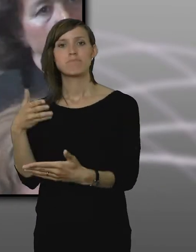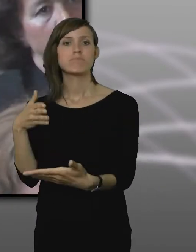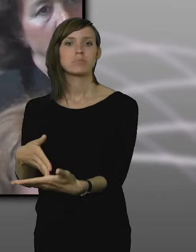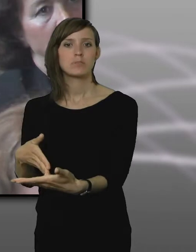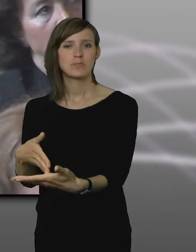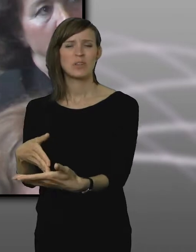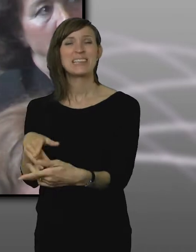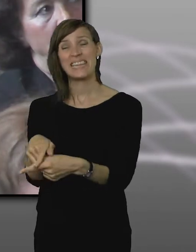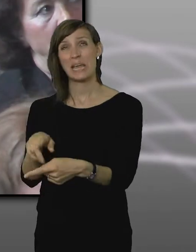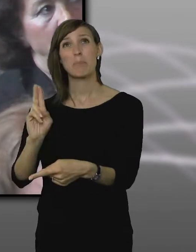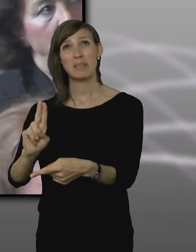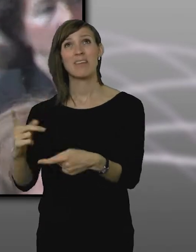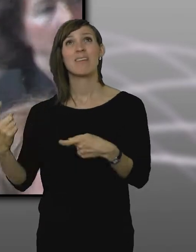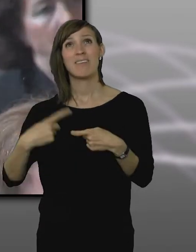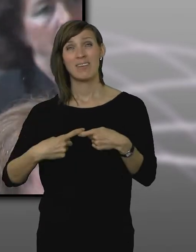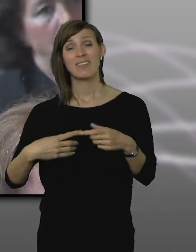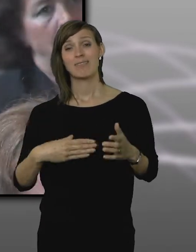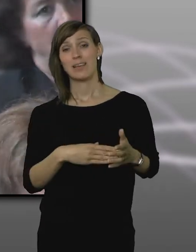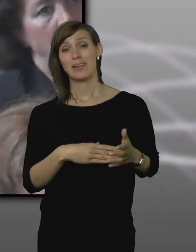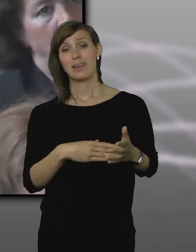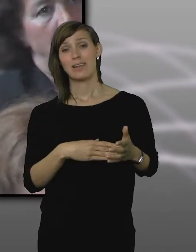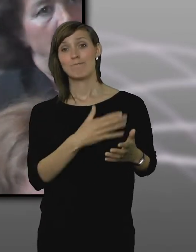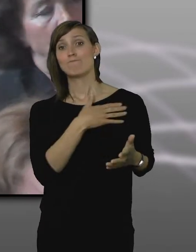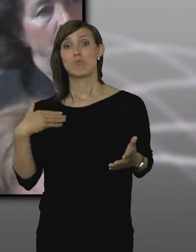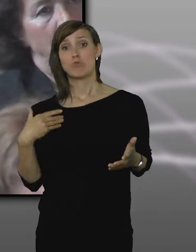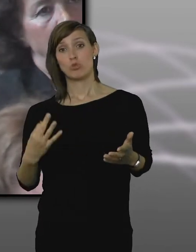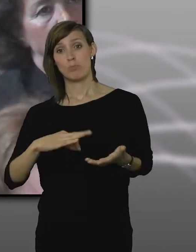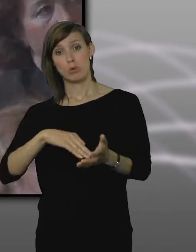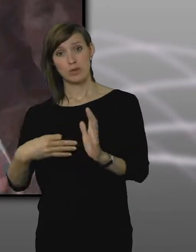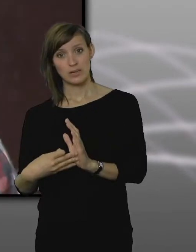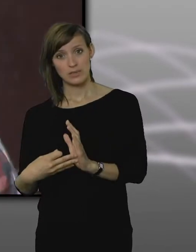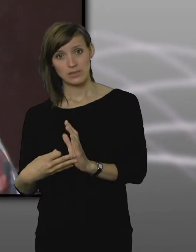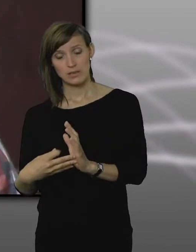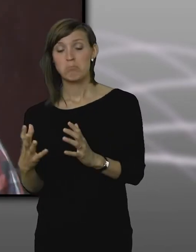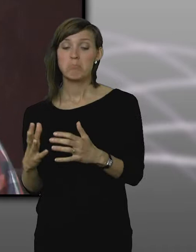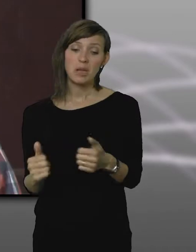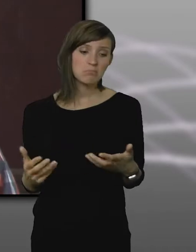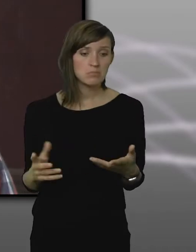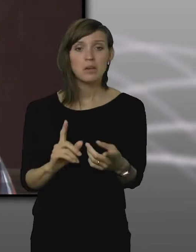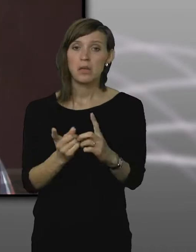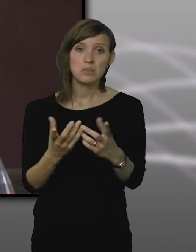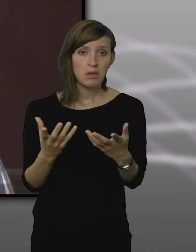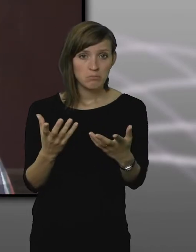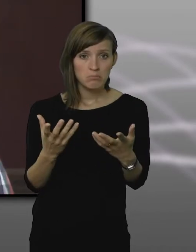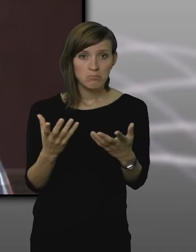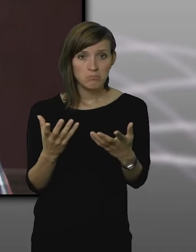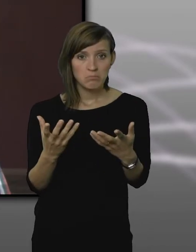oss, till den typen av projekt vi ville göra, men kan vara lite applicerbart även i